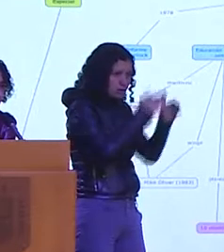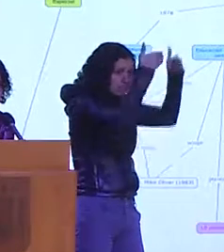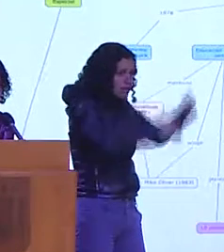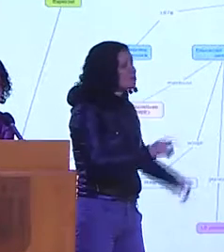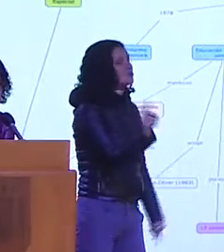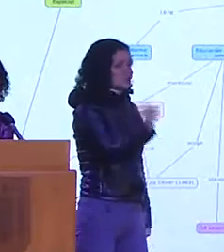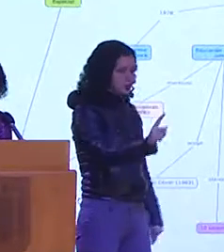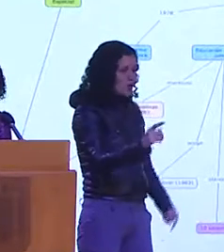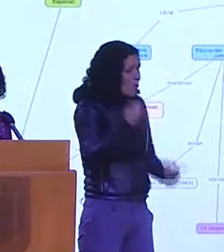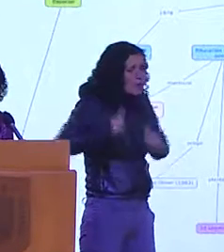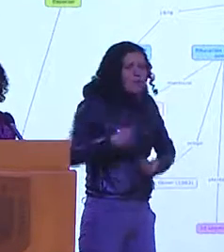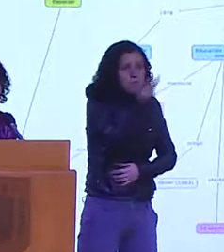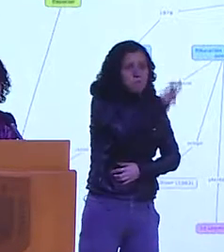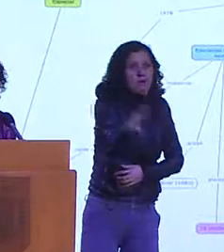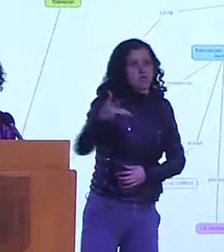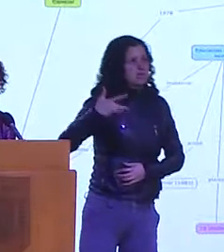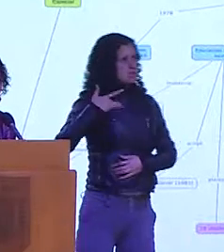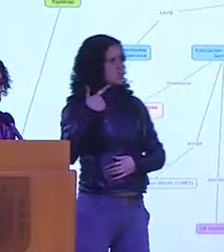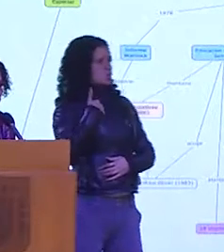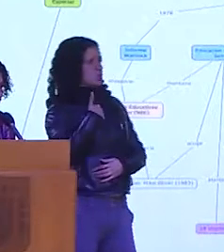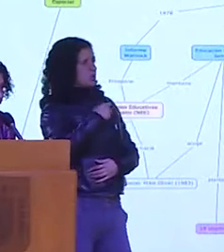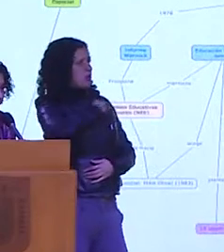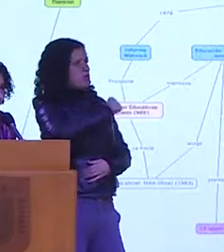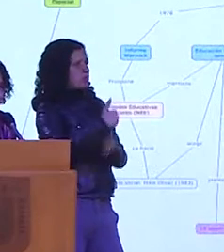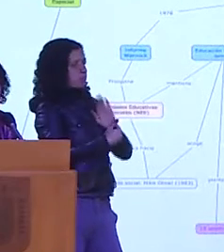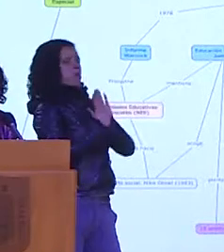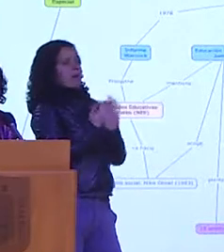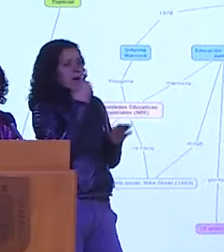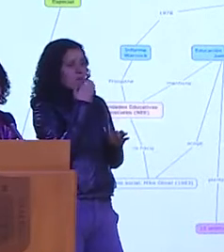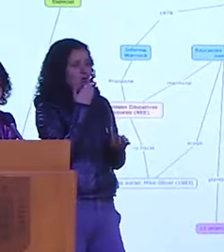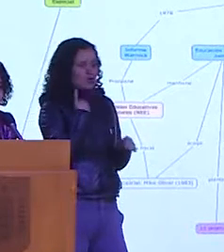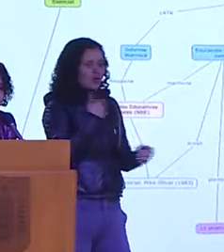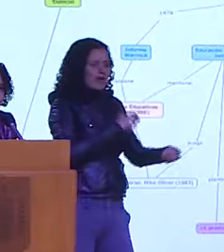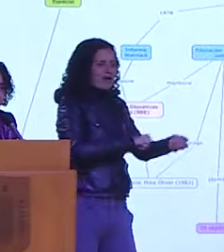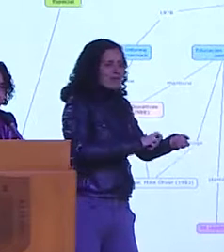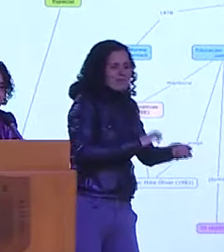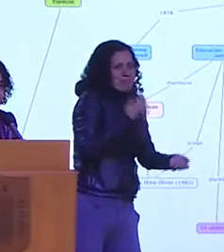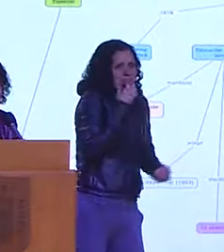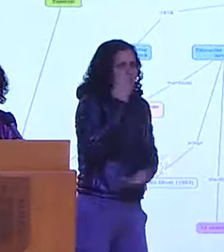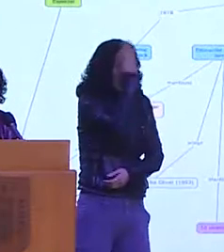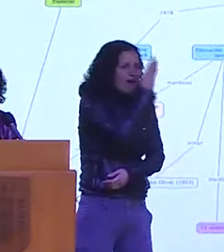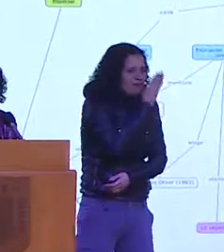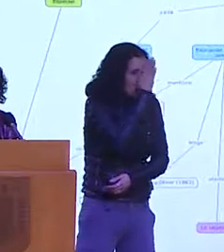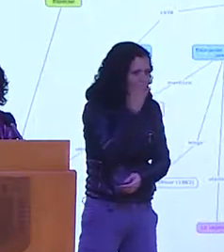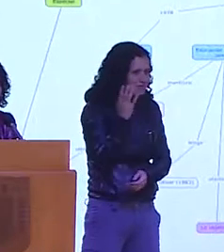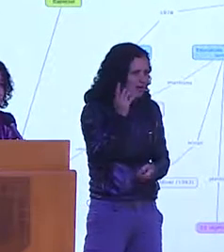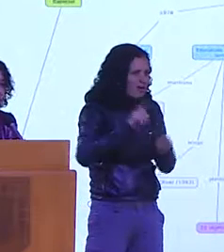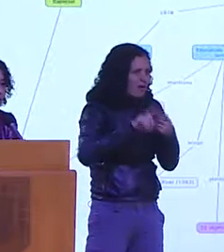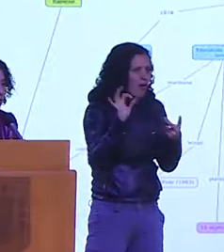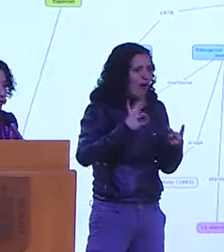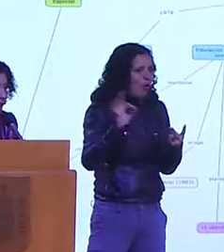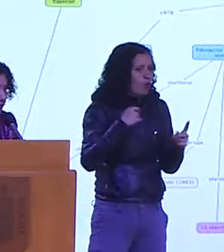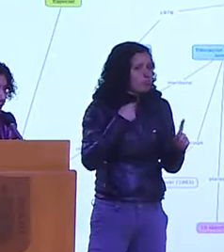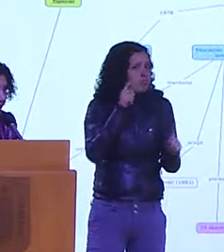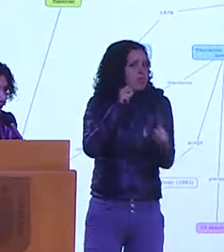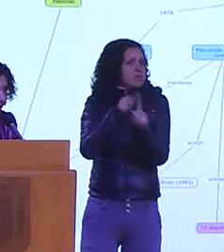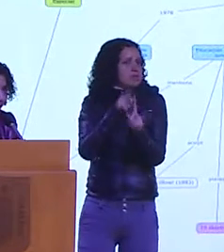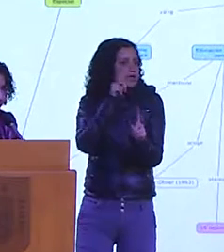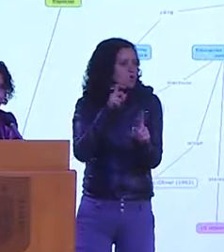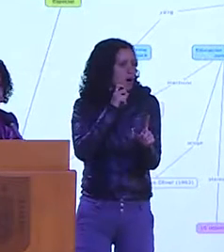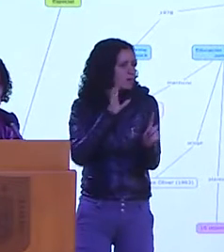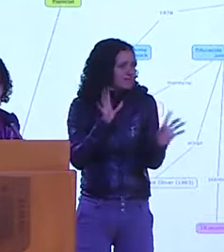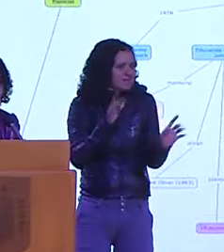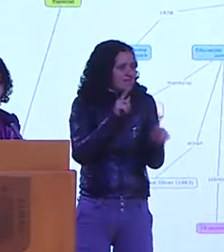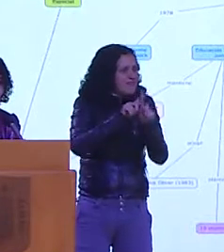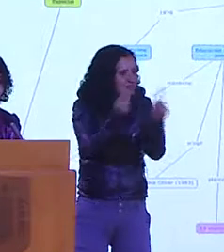sienta vulnerados sus derechos, por pertenecer a un grupo étnico, por ser afrodescendiente, por tener una orientación sexual